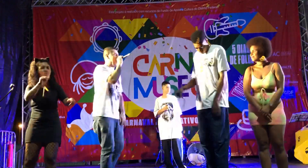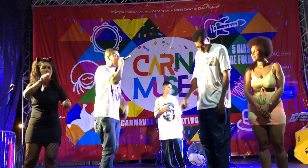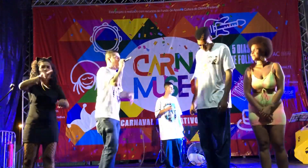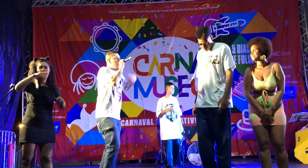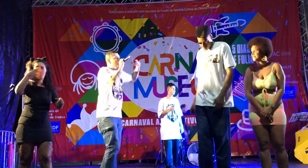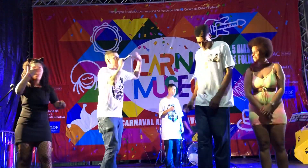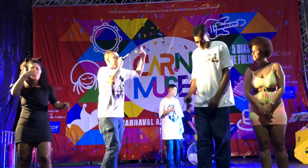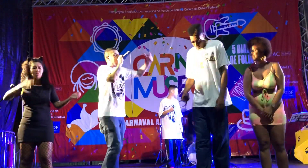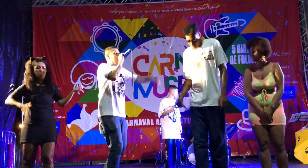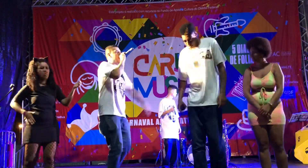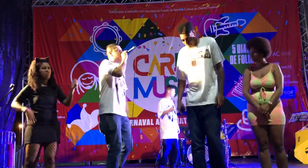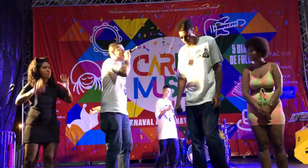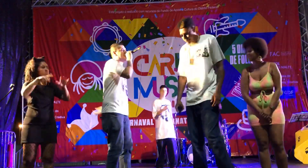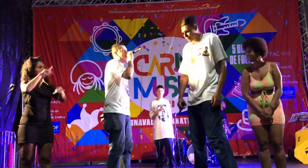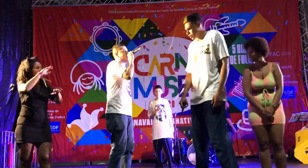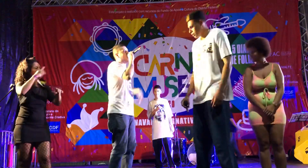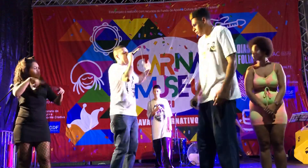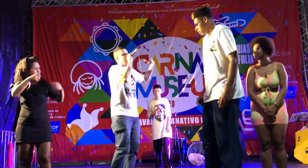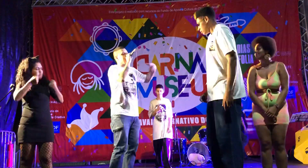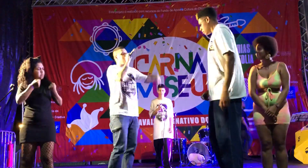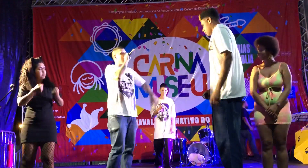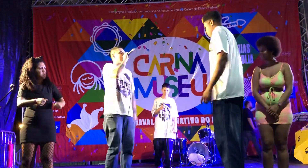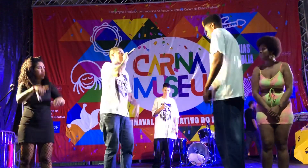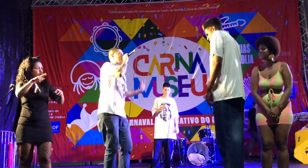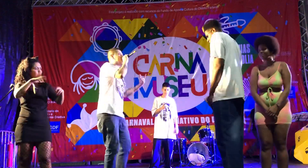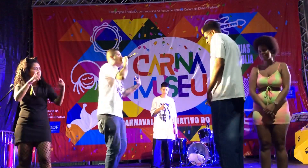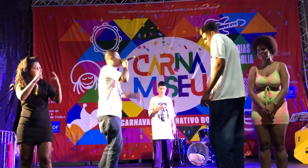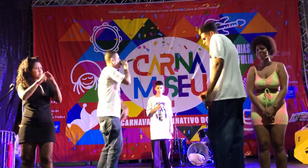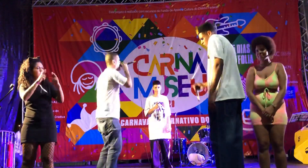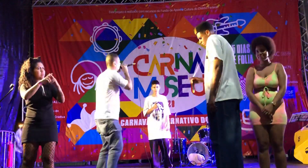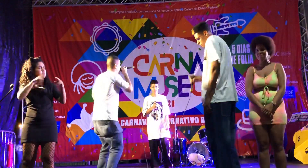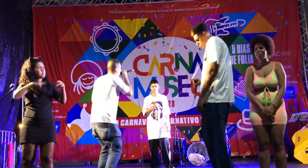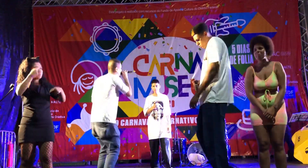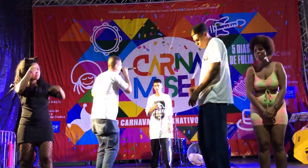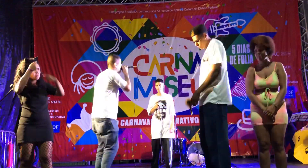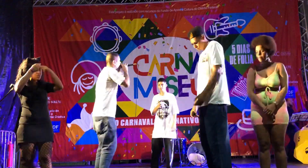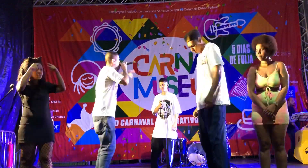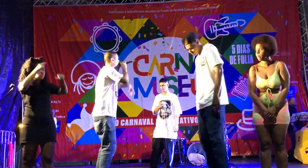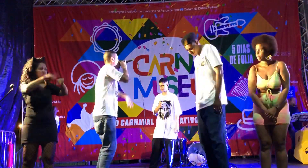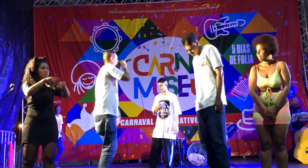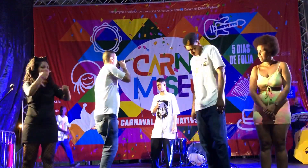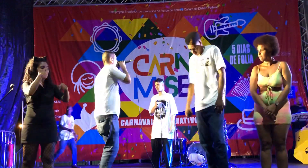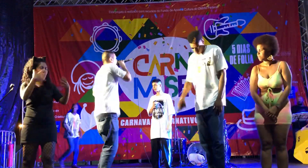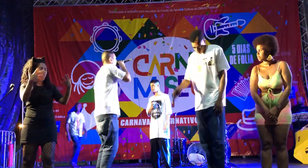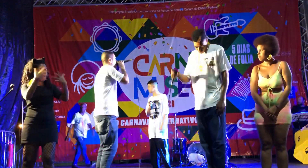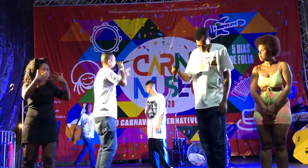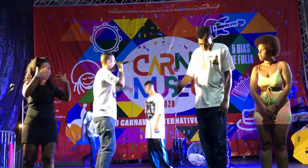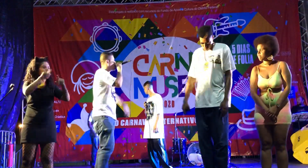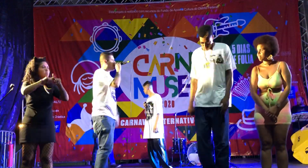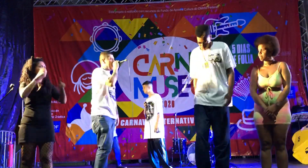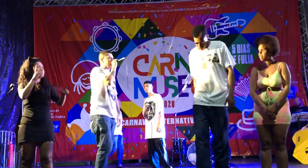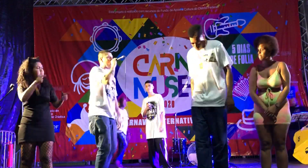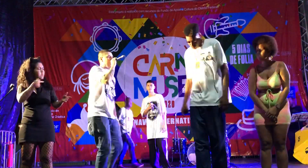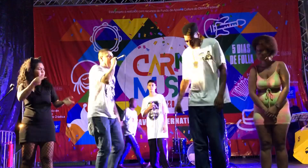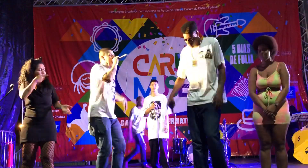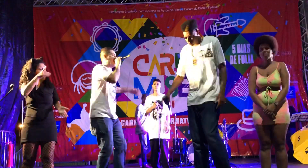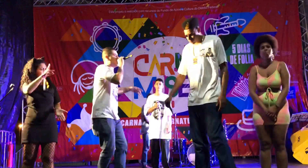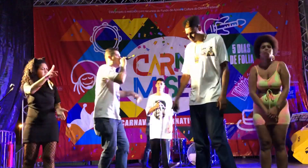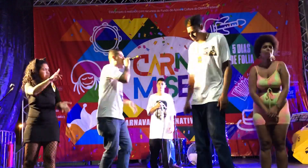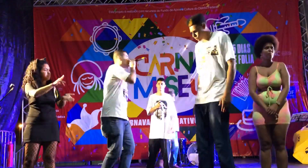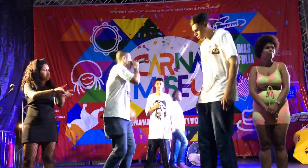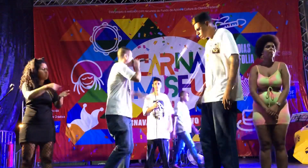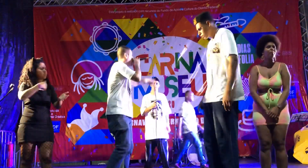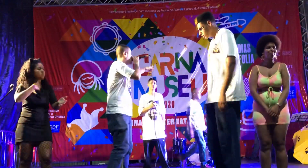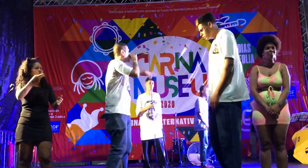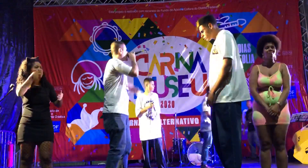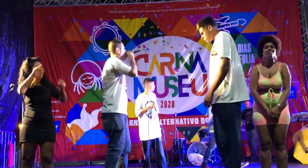tá ligado, o bagulho é mais pesado. É rap bolado, cê sabe que fica embaçado. Demorou, que a verdade vem à tona. Ali